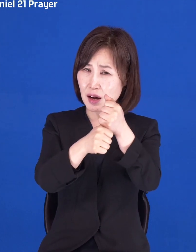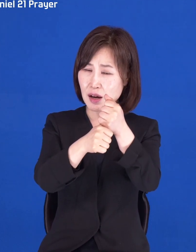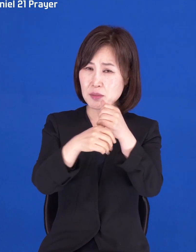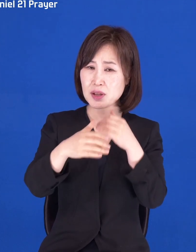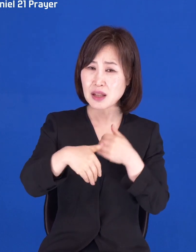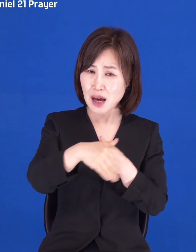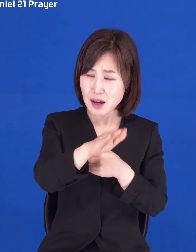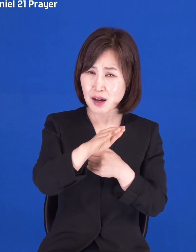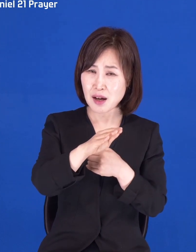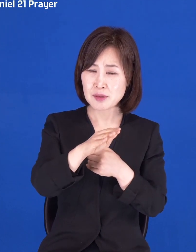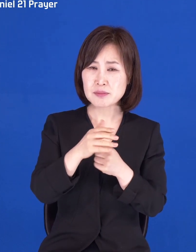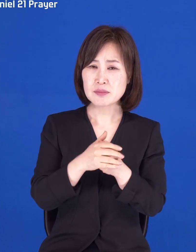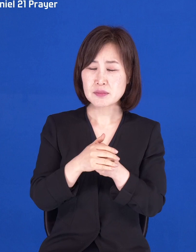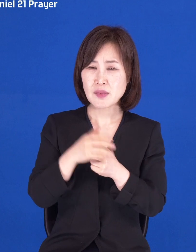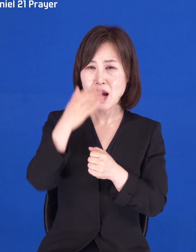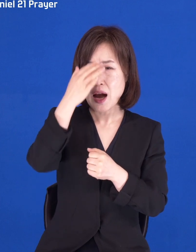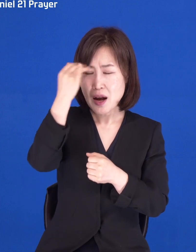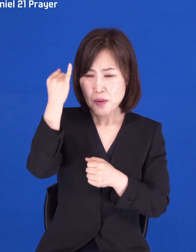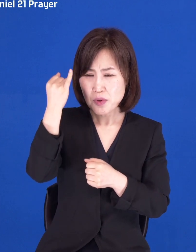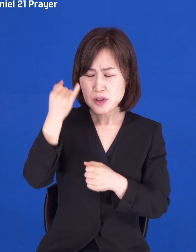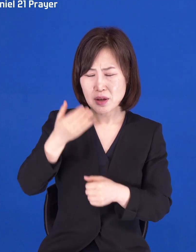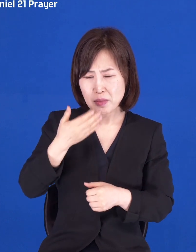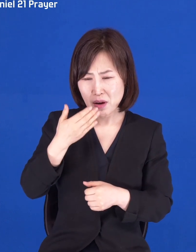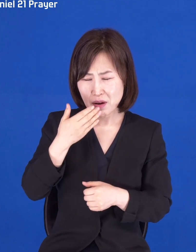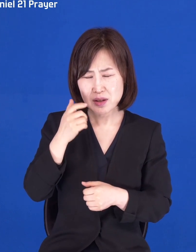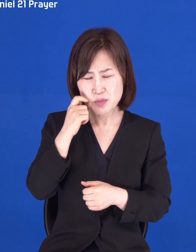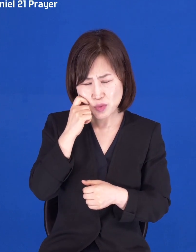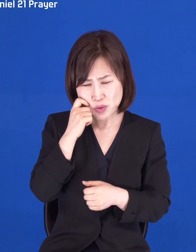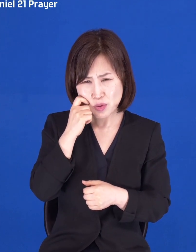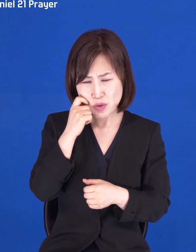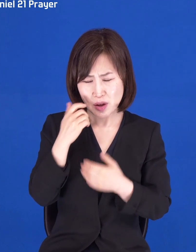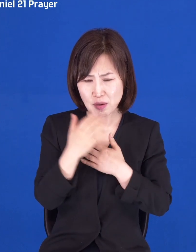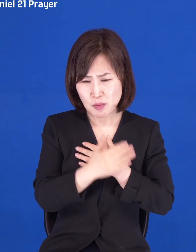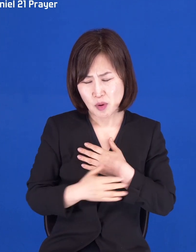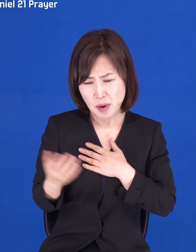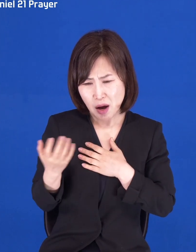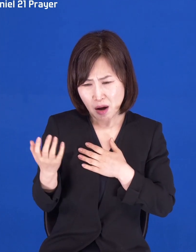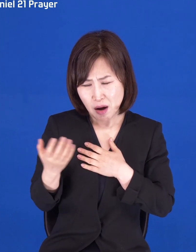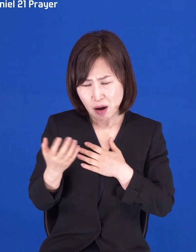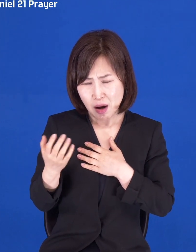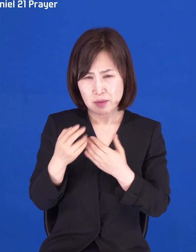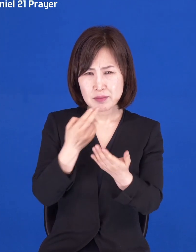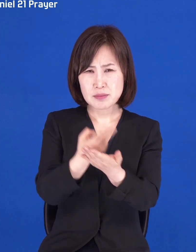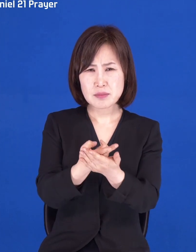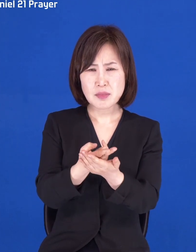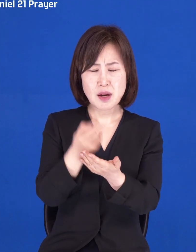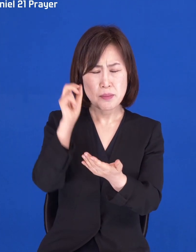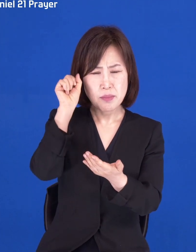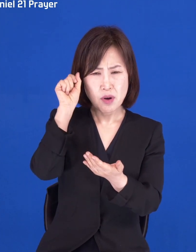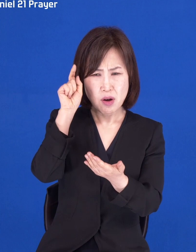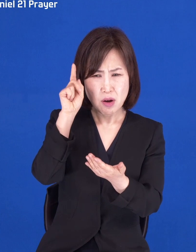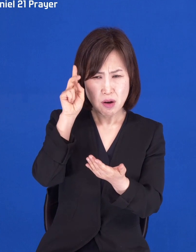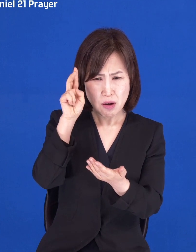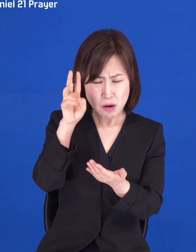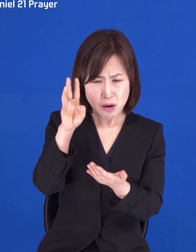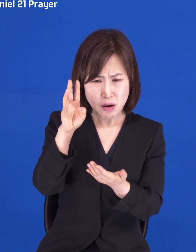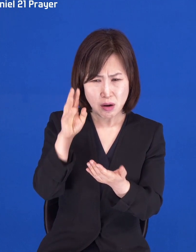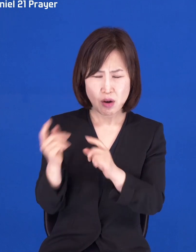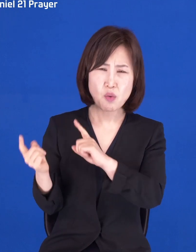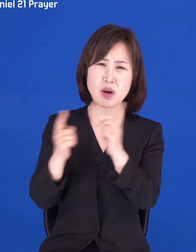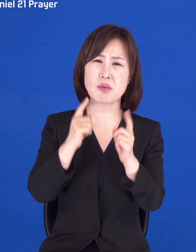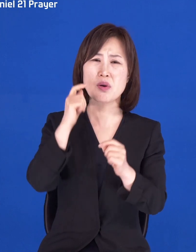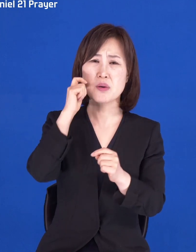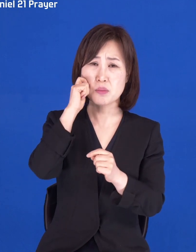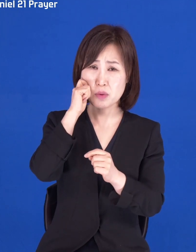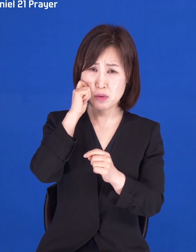식사를 못하시던 할머니가 결국 감기 몸살처럼 자리에 누워 며칠을 일어나지 못하셨습니다.